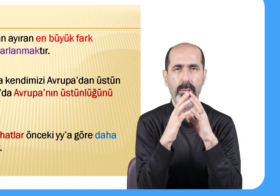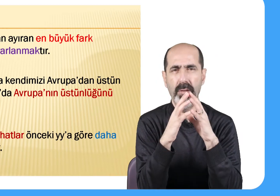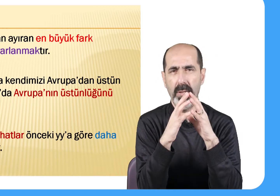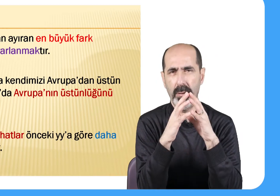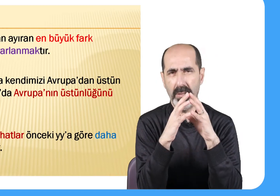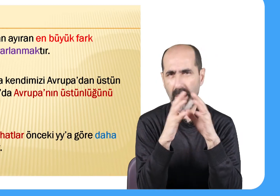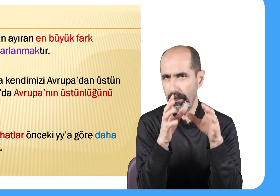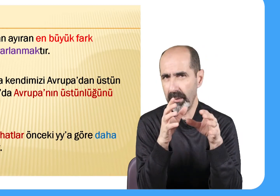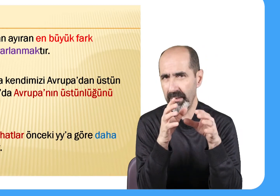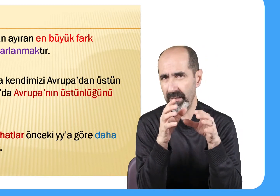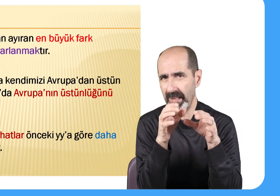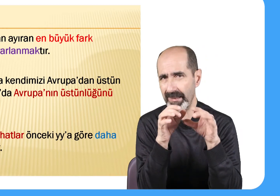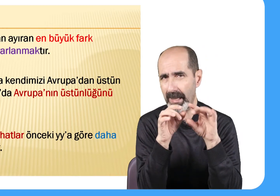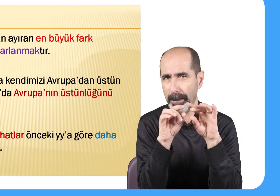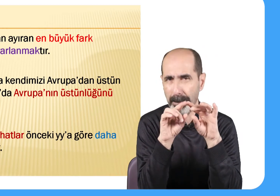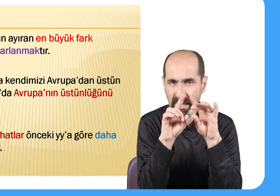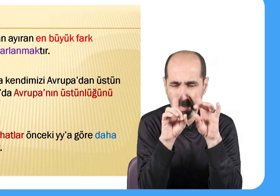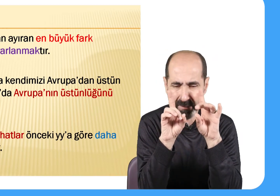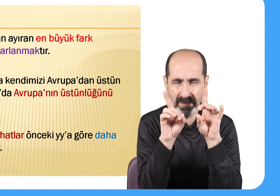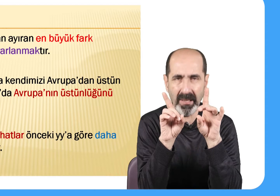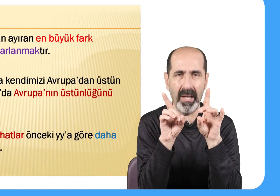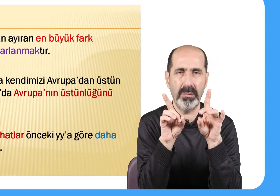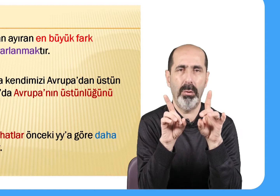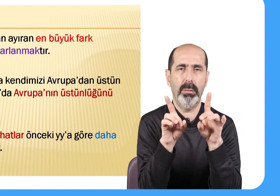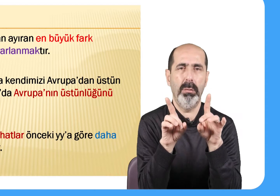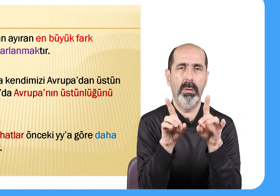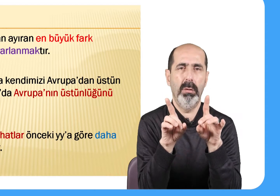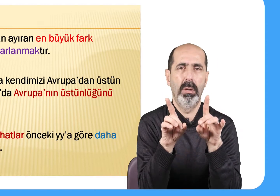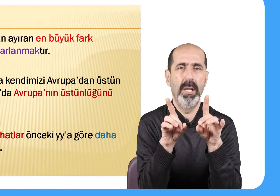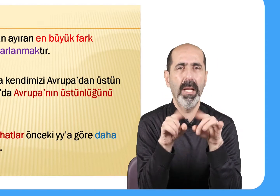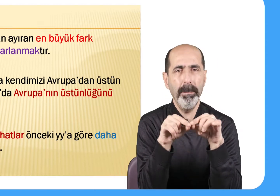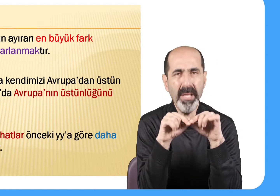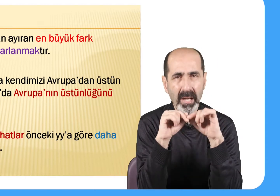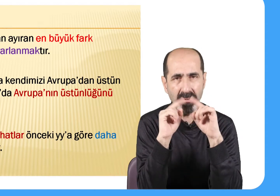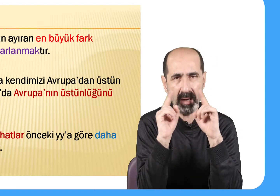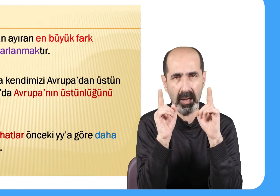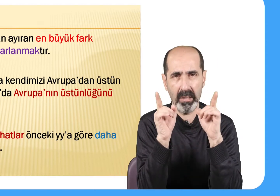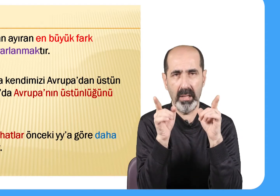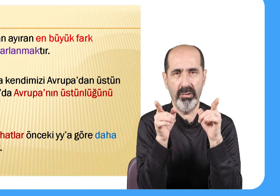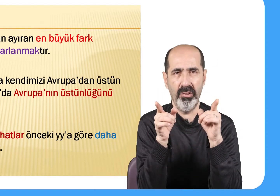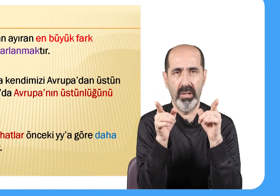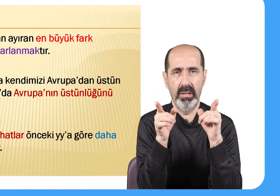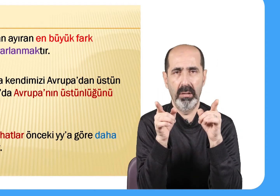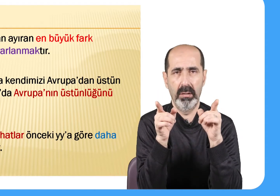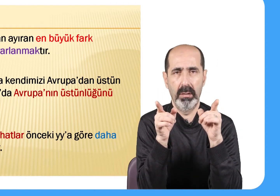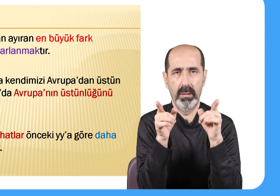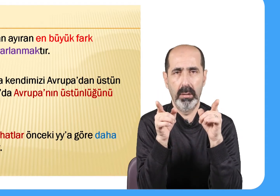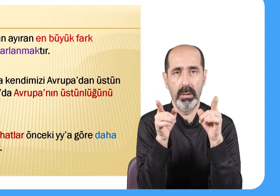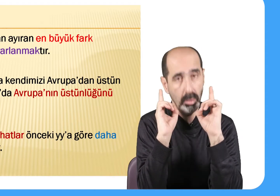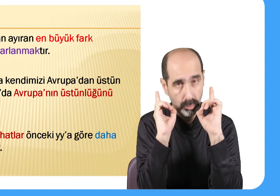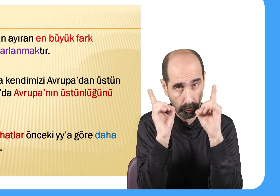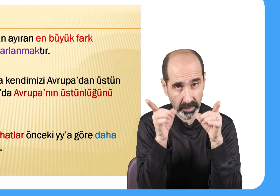önceki yüzyıla göre yaptığınız ıslahatlar biraz daha köklü biraz daha kalıcı